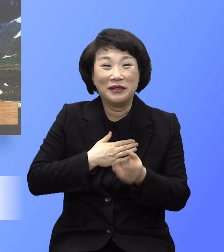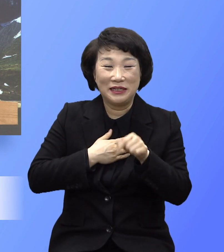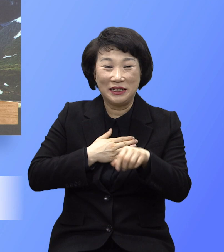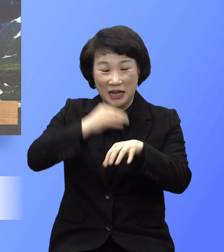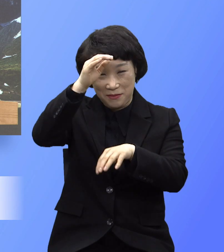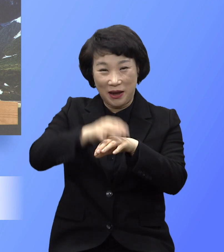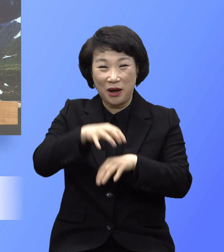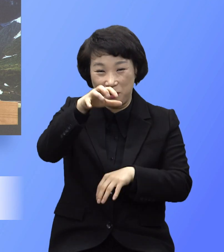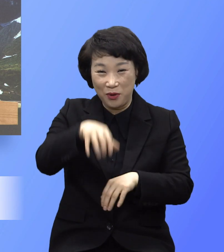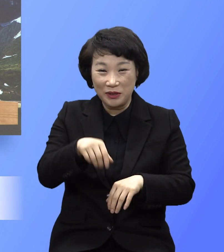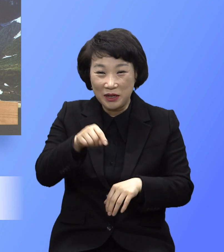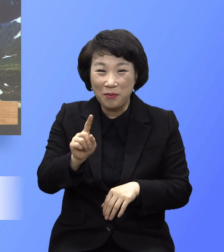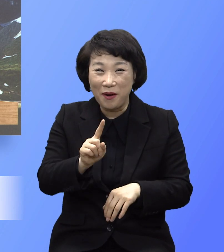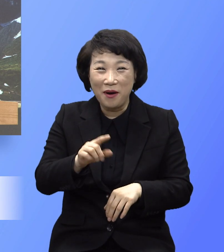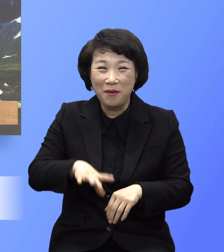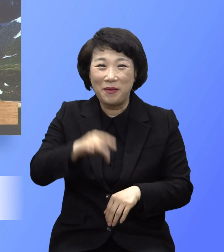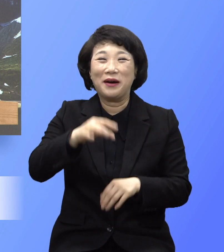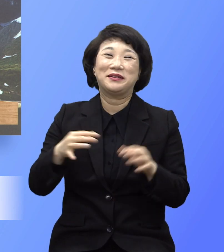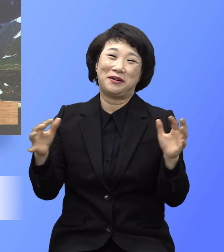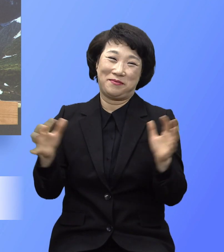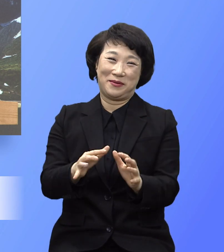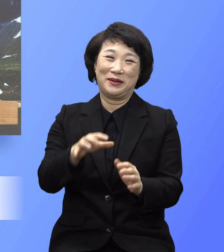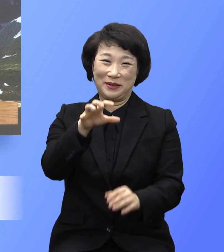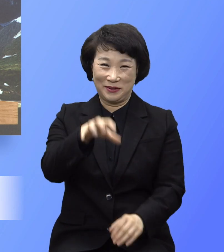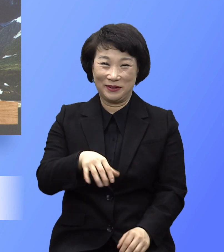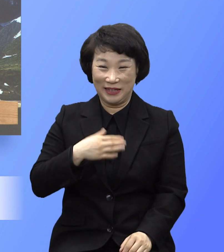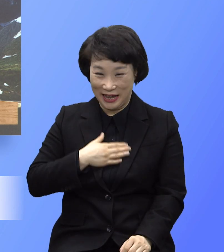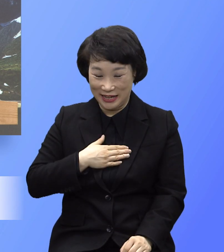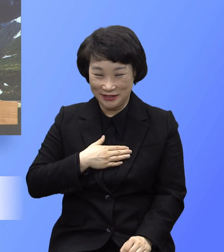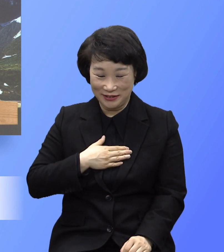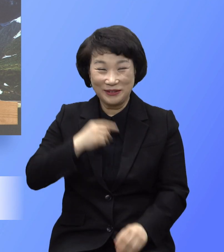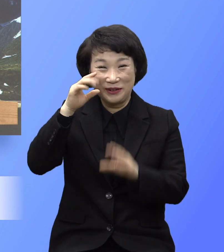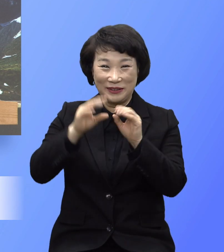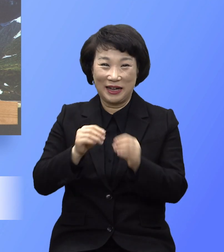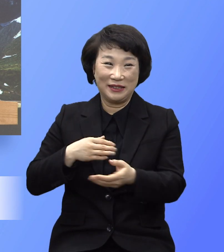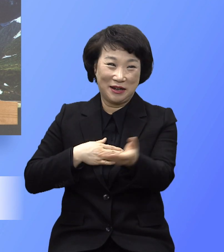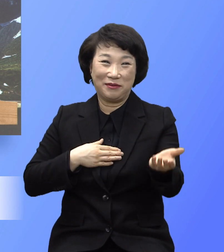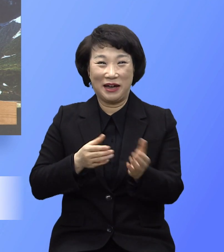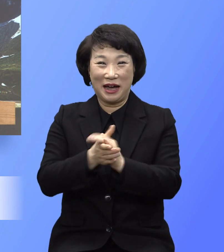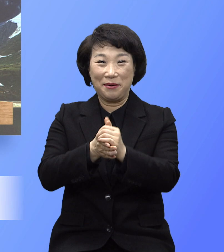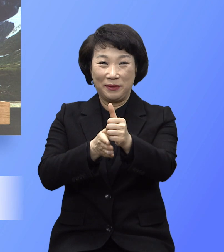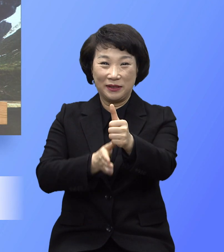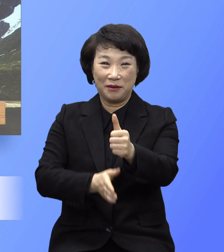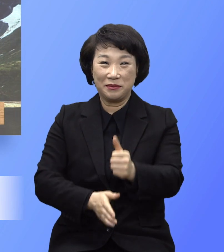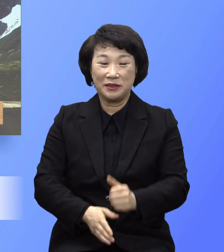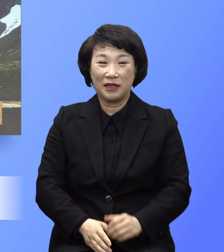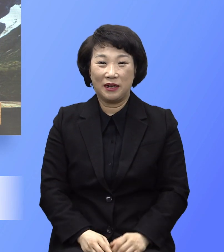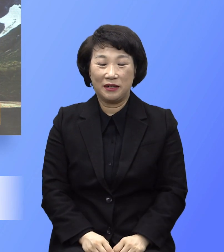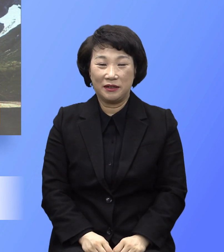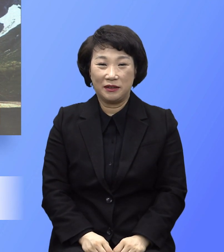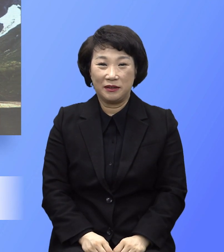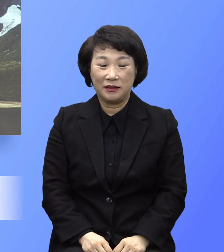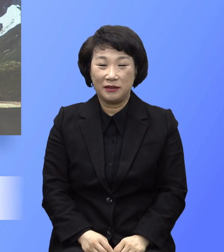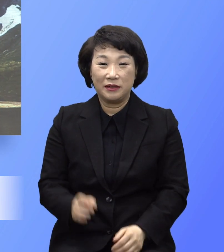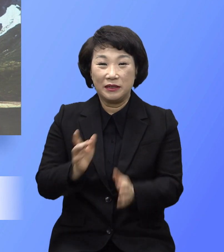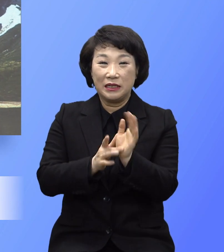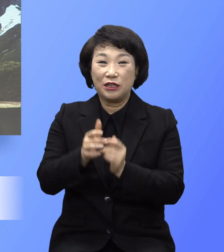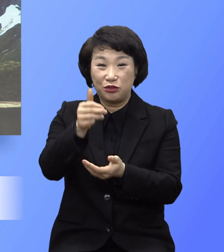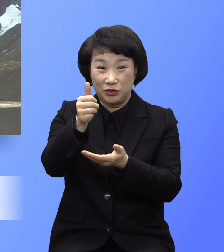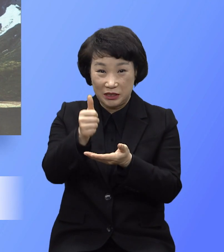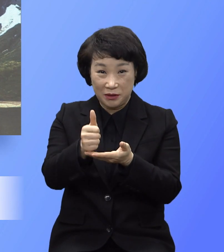소집하는 곳이라 이 말입니다. 동의하시면 아멘 합시다. 예,